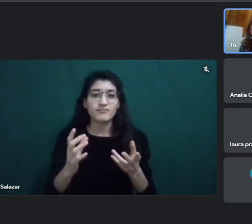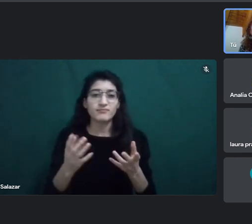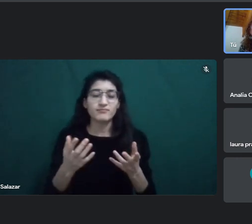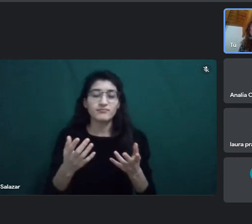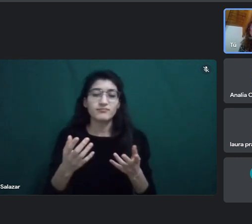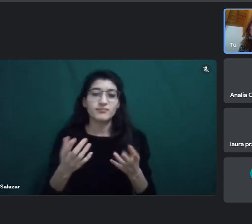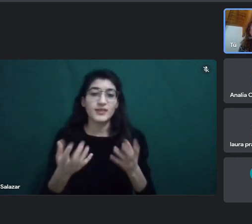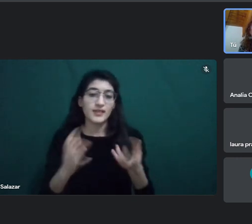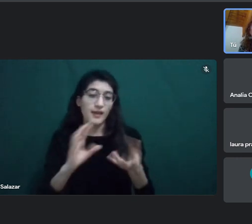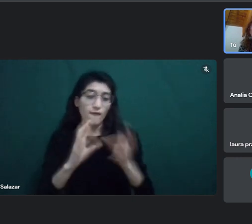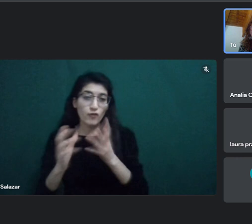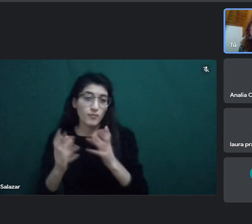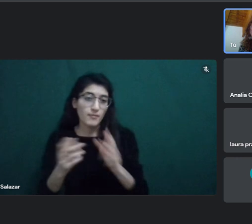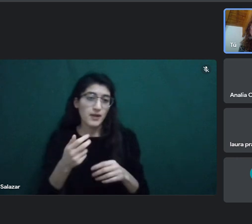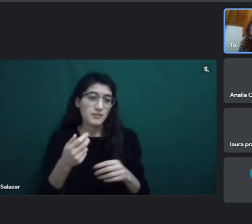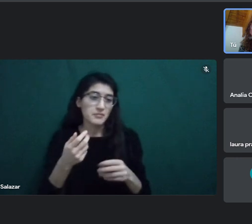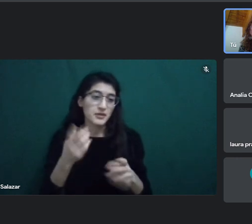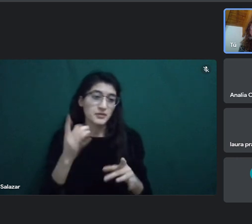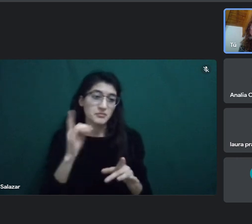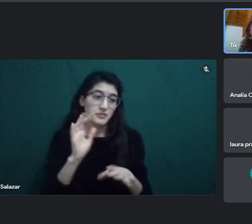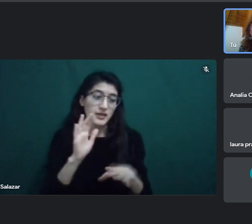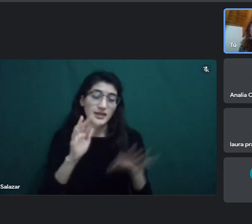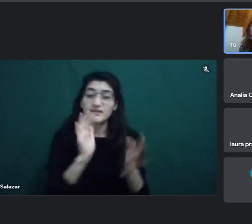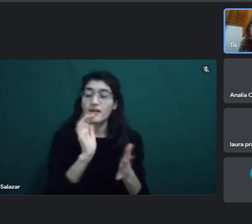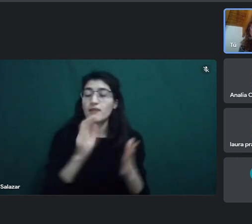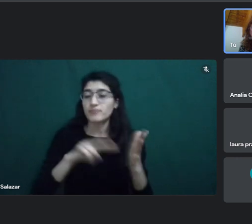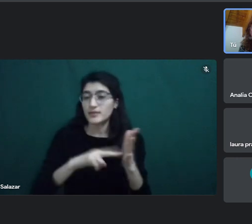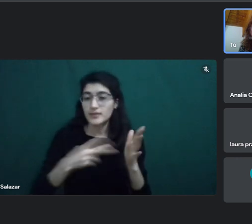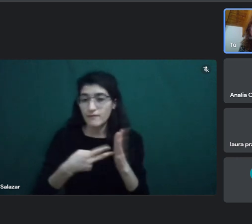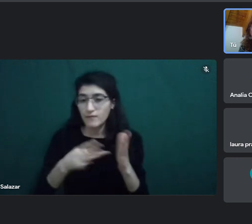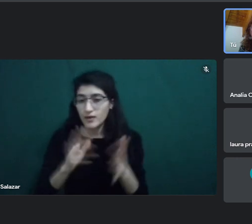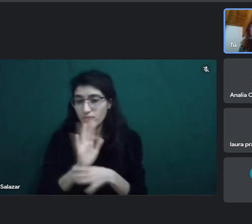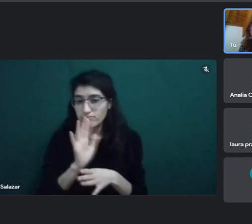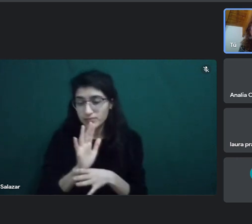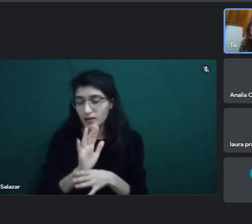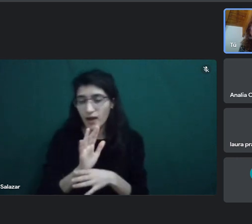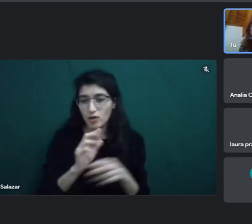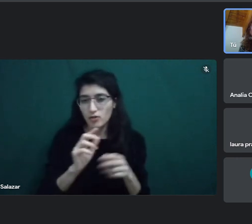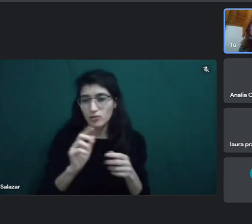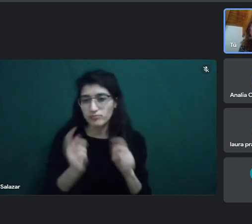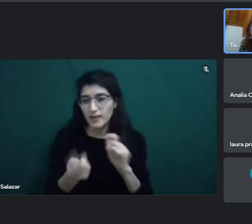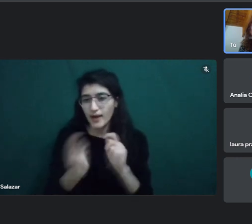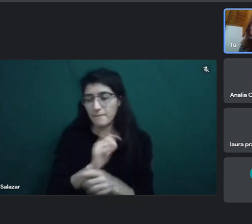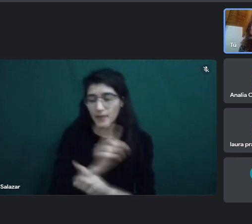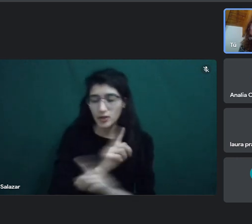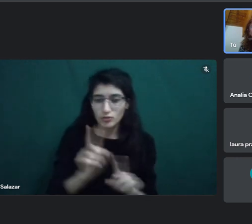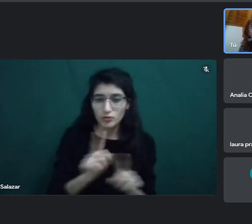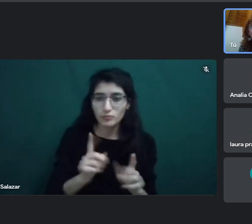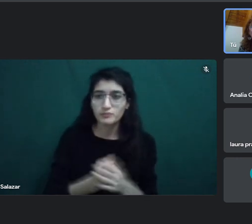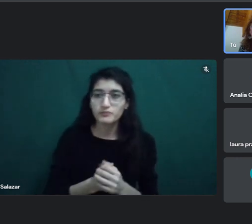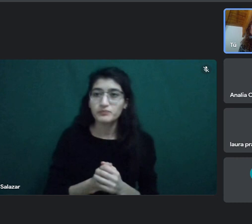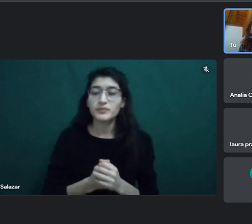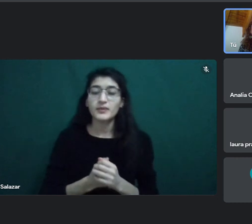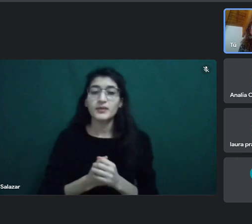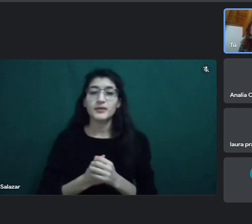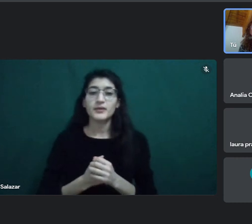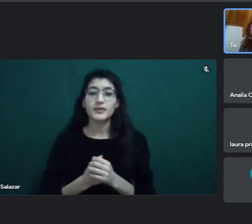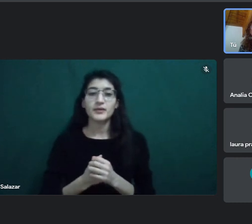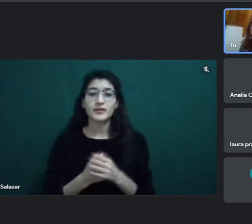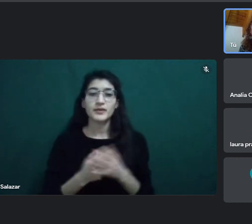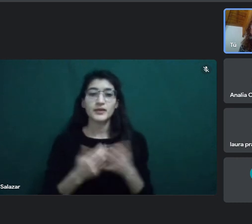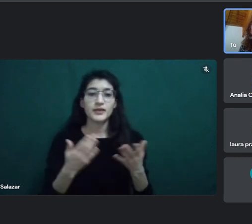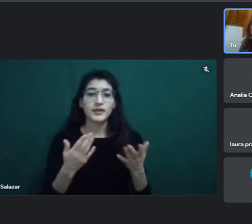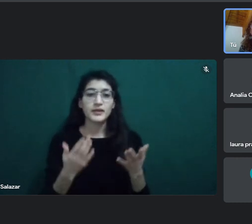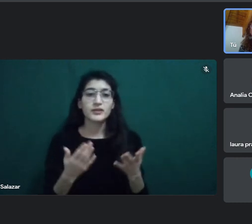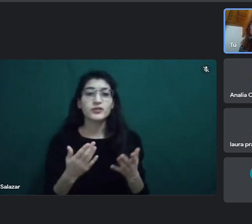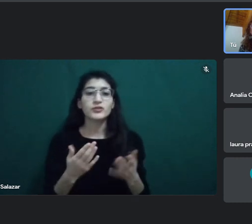dos teaching and planning que son premodificadores, ¿sí? Un planning que es un sustantivo núcleo. ¿A